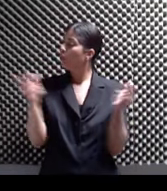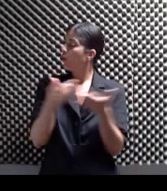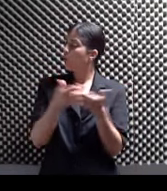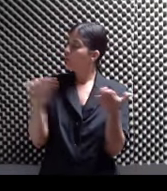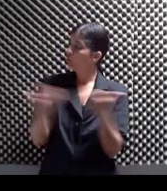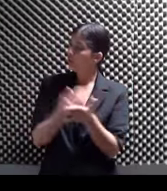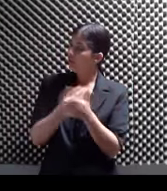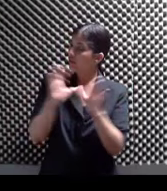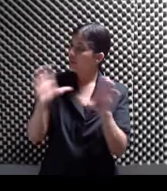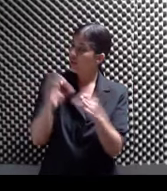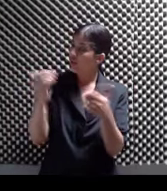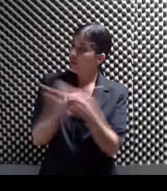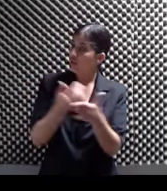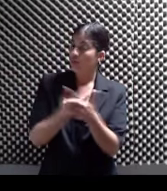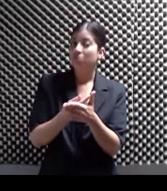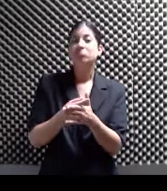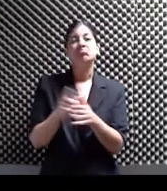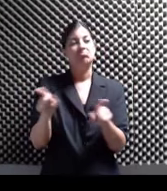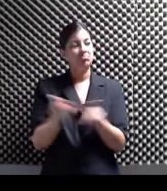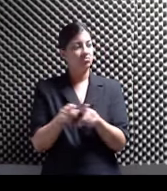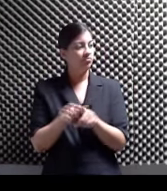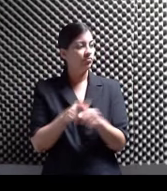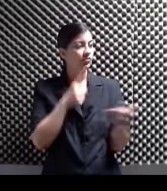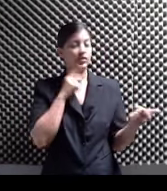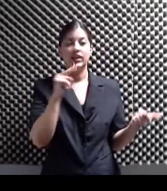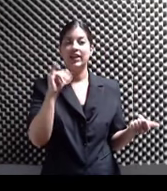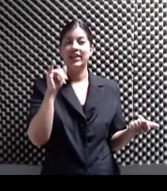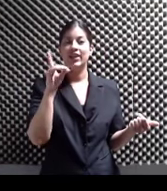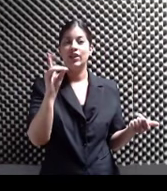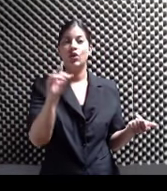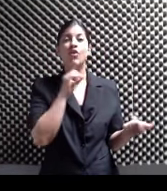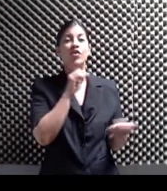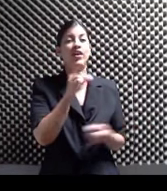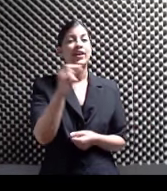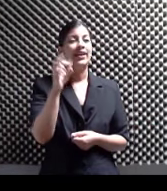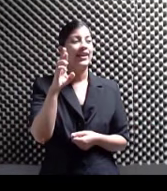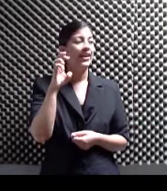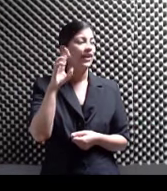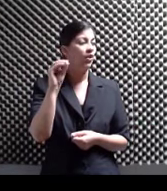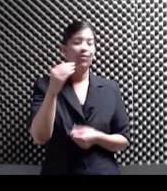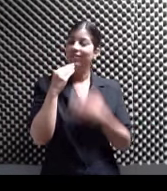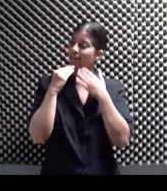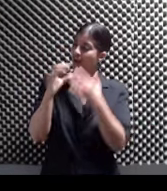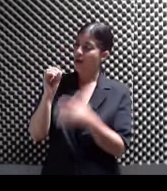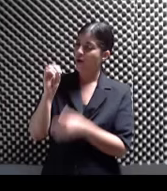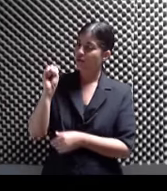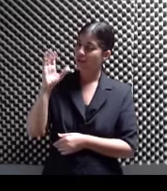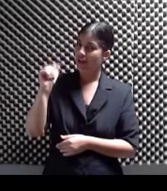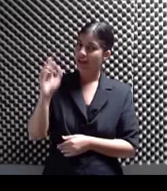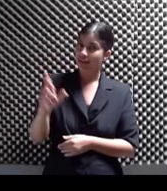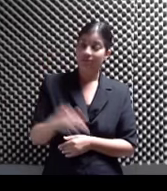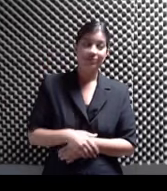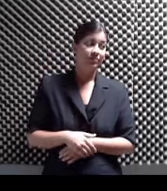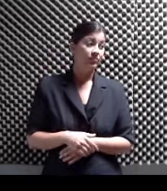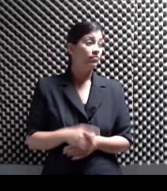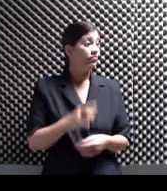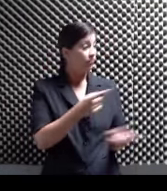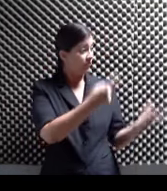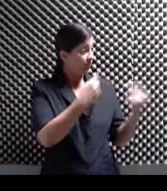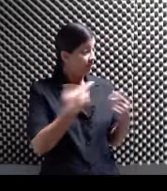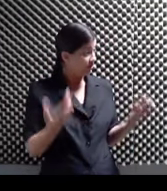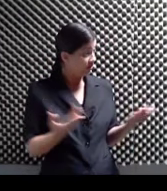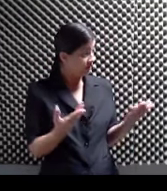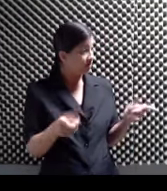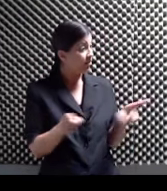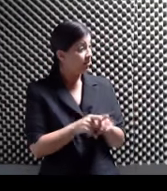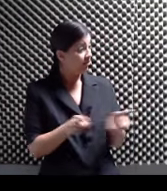nuevas actividades que vayan corriendo. El Nido del Guerrero, gracias, Oscar. No, gracias a ustedes. No tan solo por estar aquí, sino